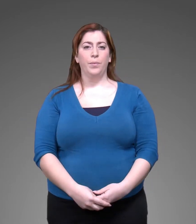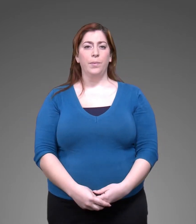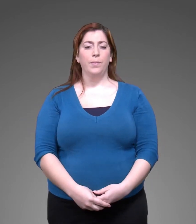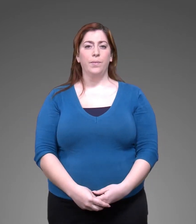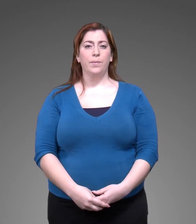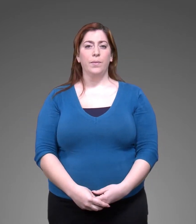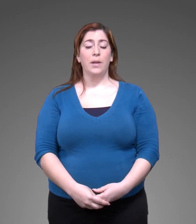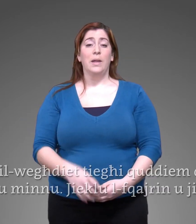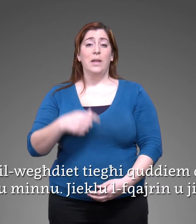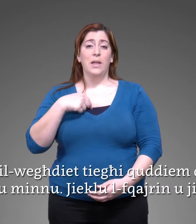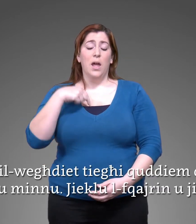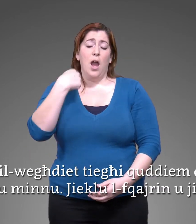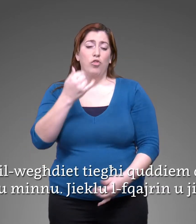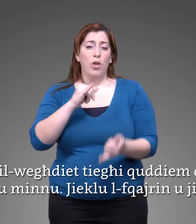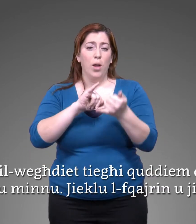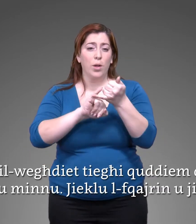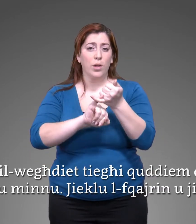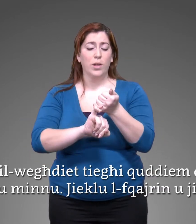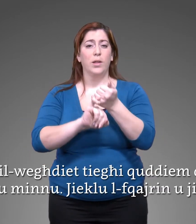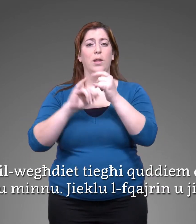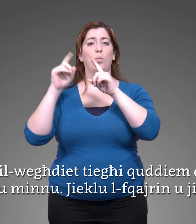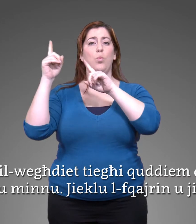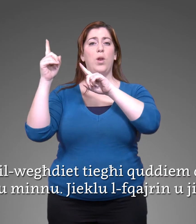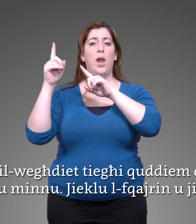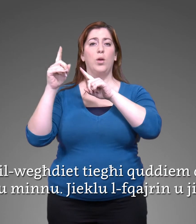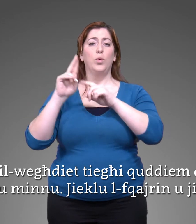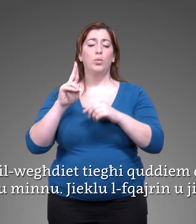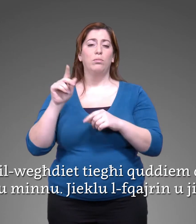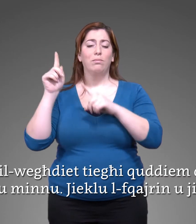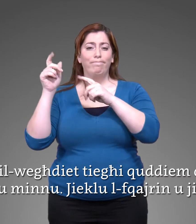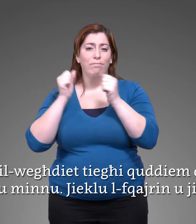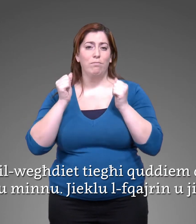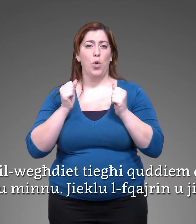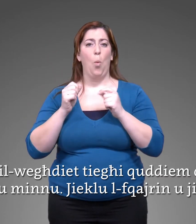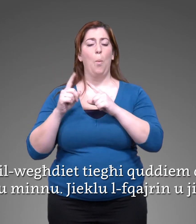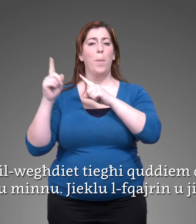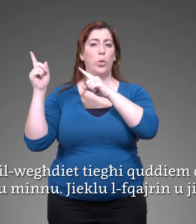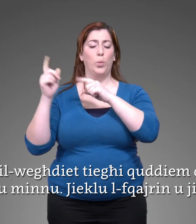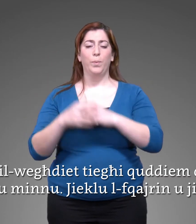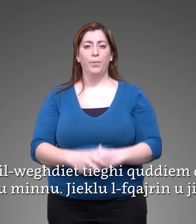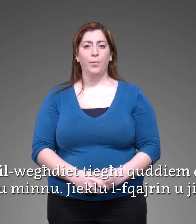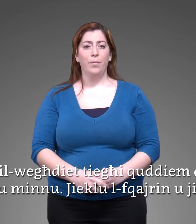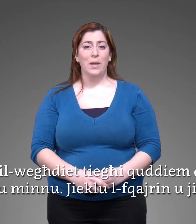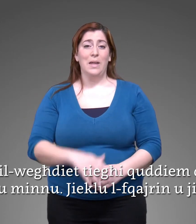Ir-r-rott il-wedjet t-tijaj u d-dim dawk li b'zaw minnu Jieklul f-gajirin u jieġbaw